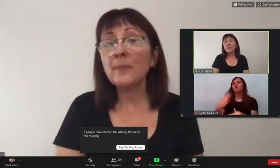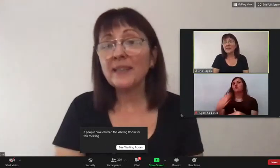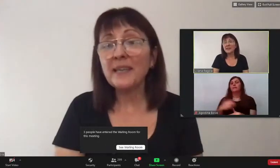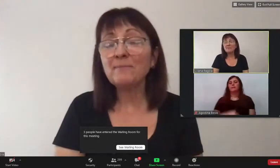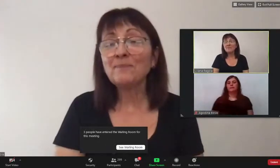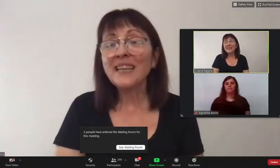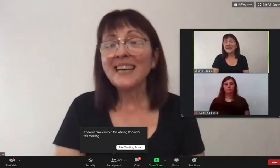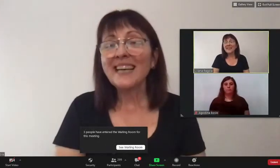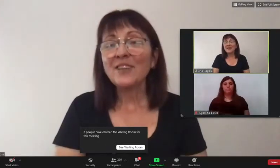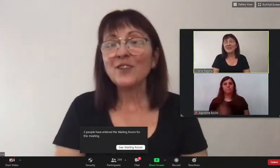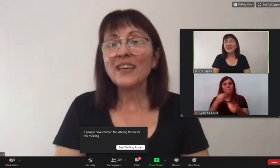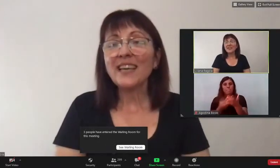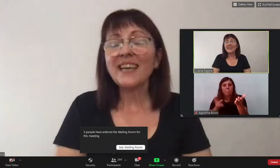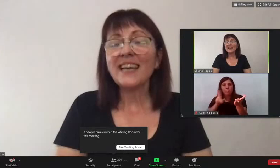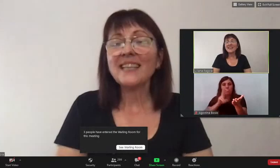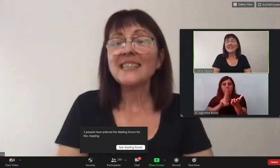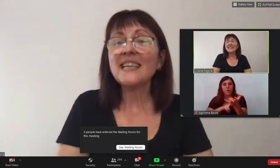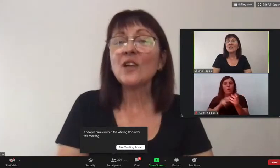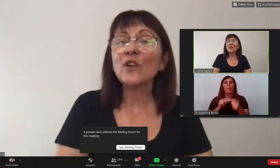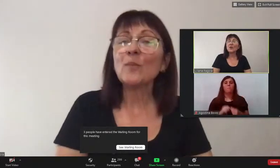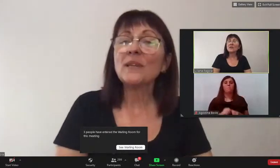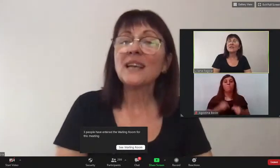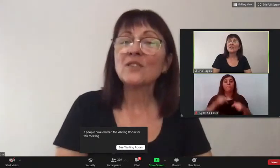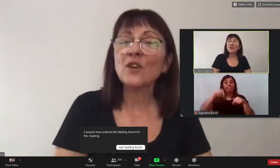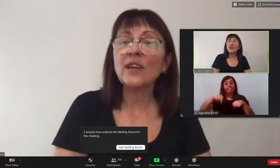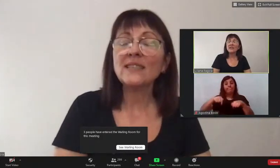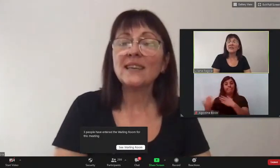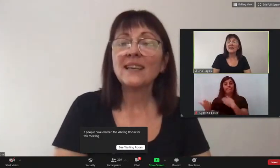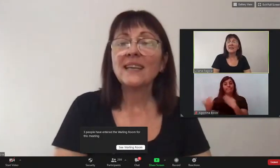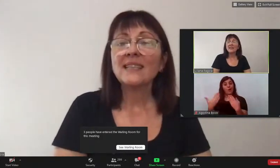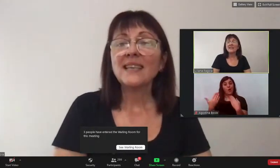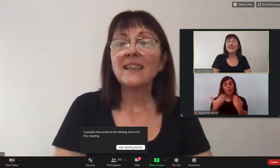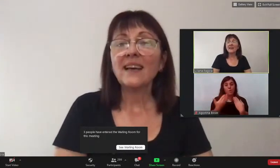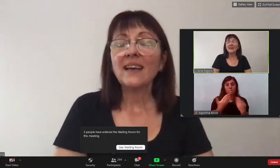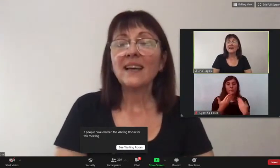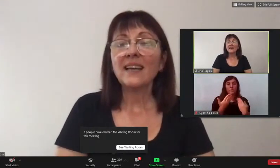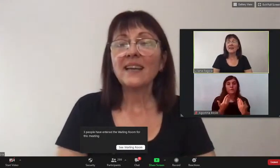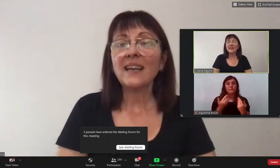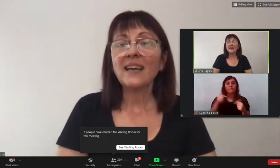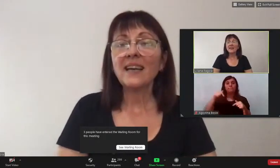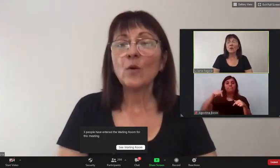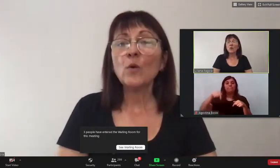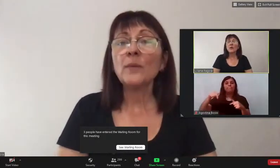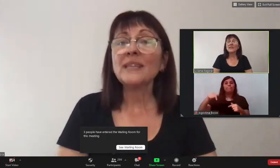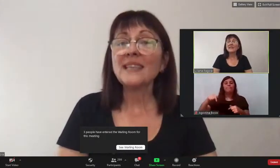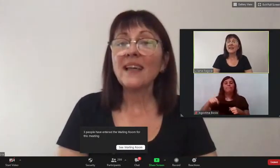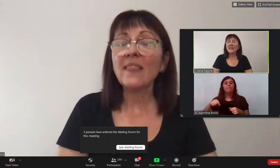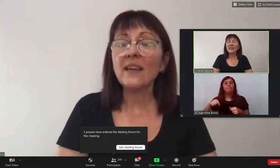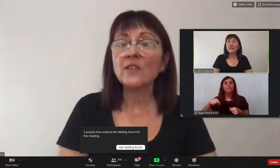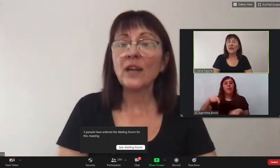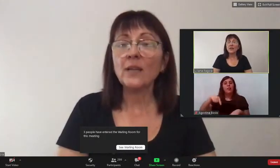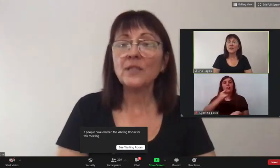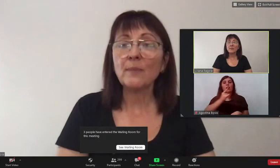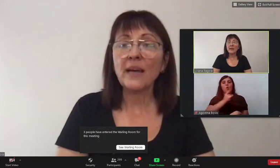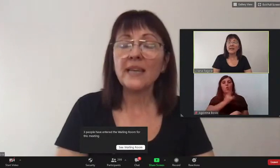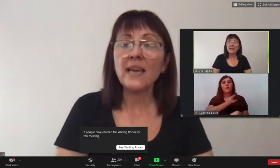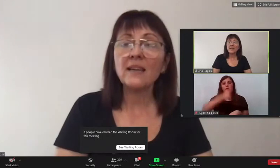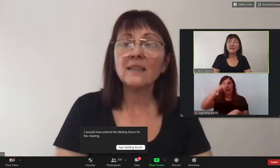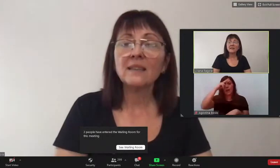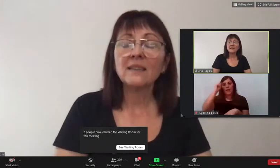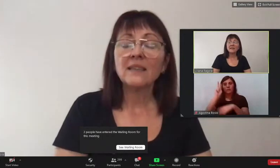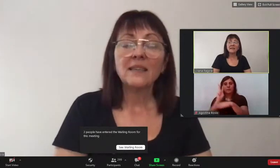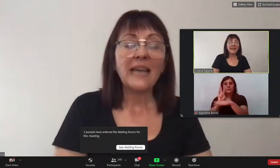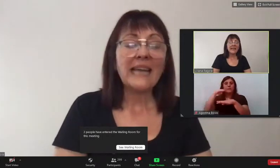voy a repetir esto de que este ciclo de conversaciones se da en la Universidad Nacional de Villa